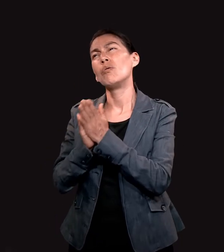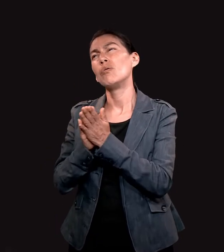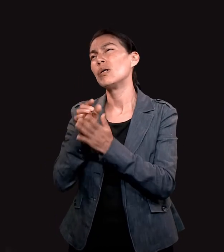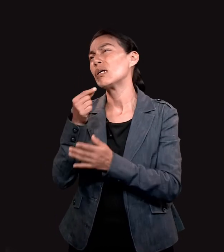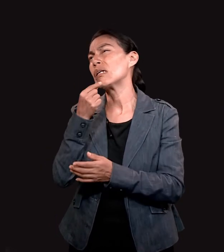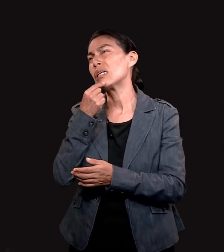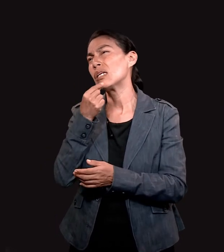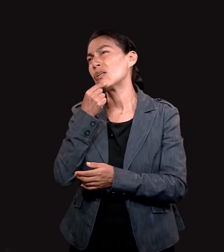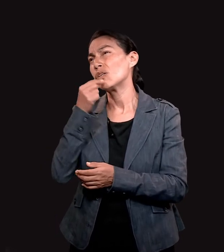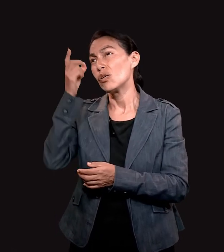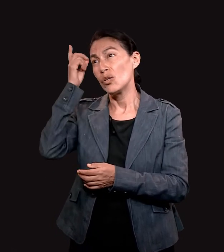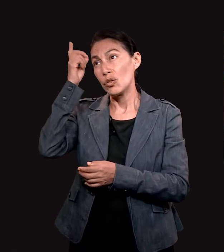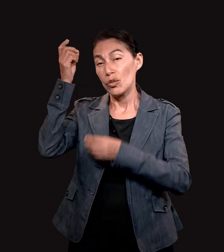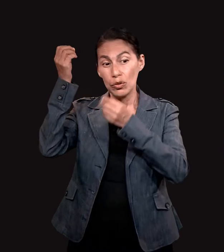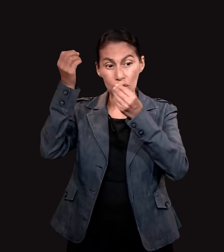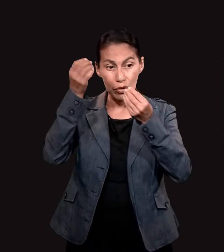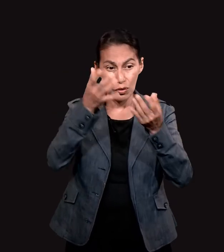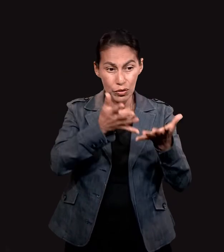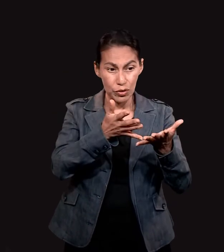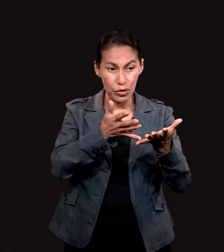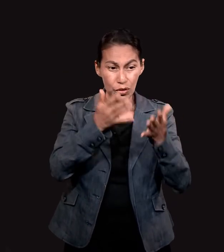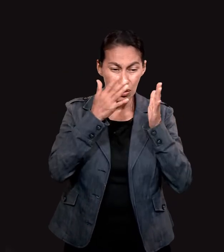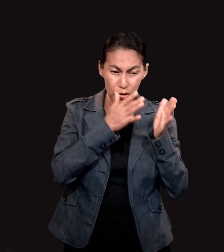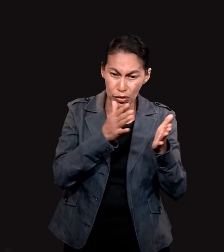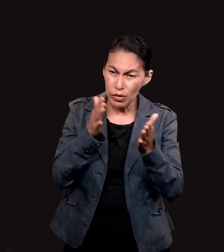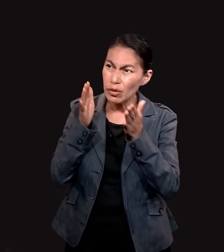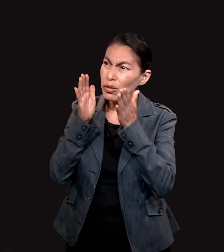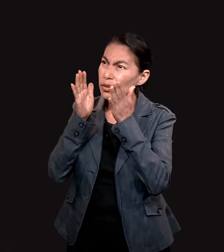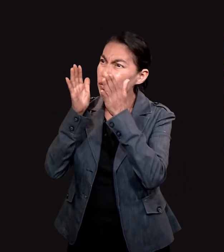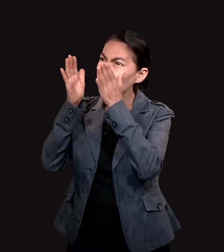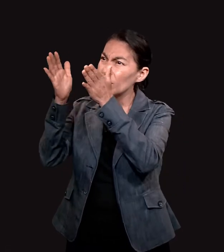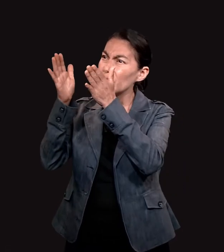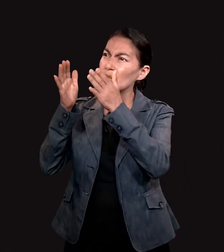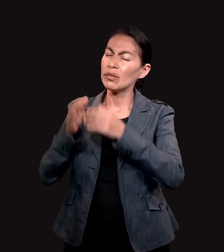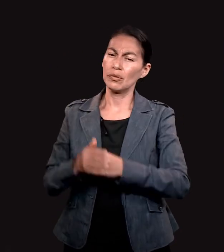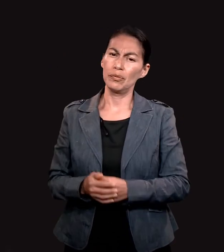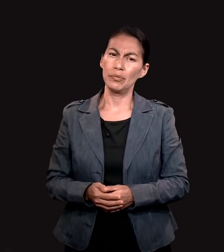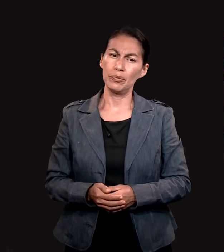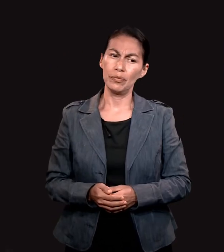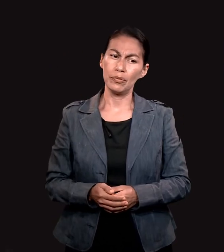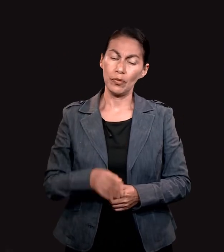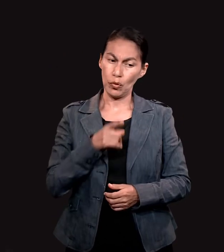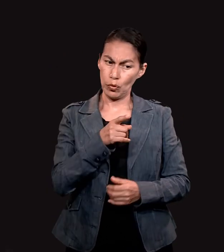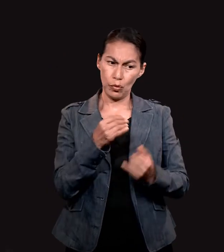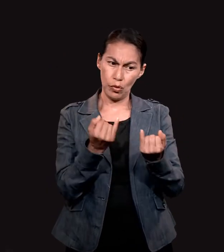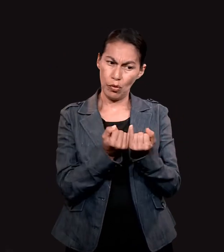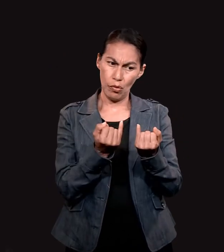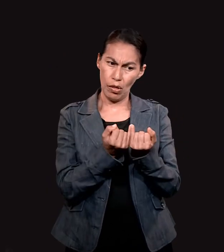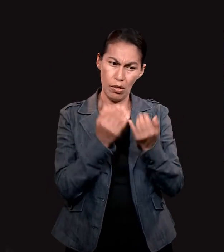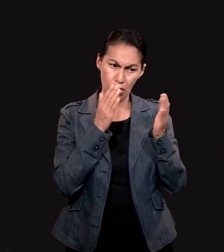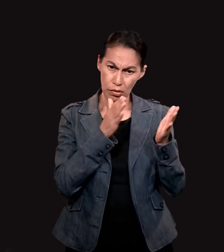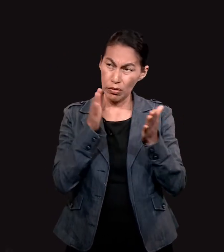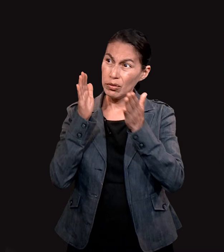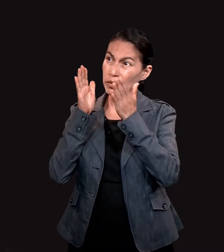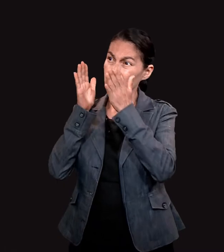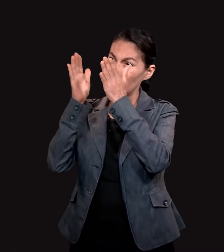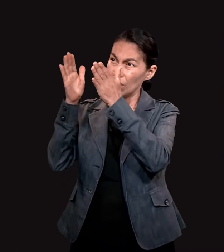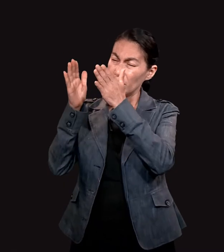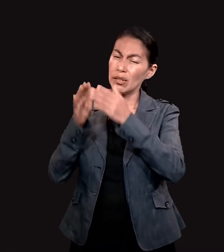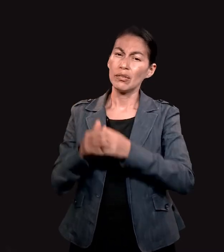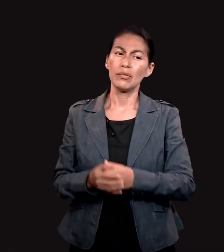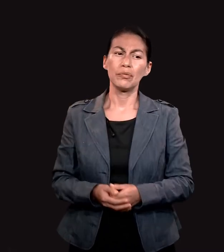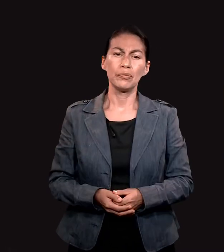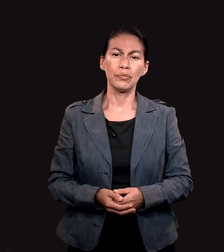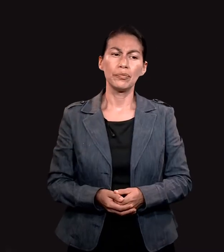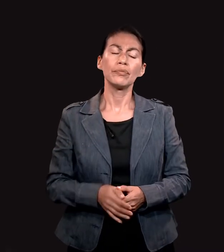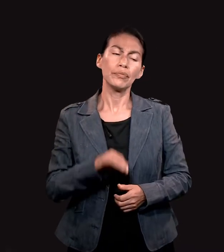concedió un niño y lo consagró a Dios. Así que tú, Humberto, Juan Humberto, estás consagrado desde un principio por tu